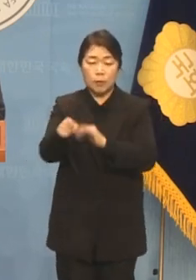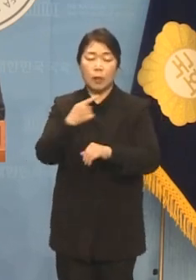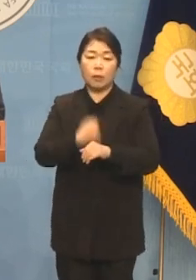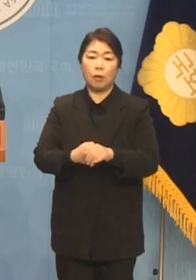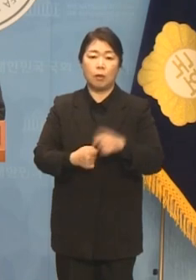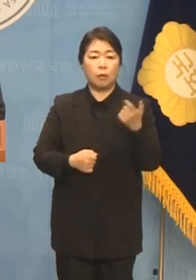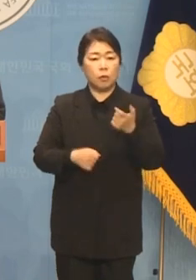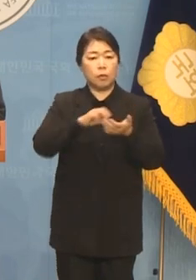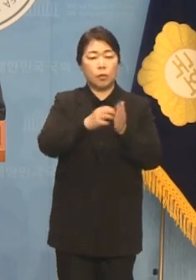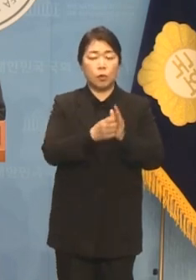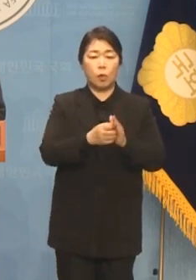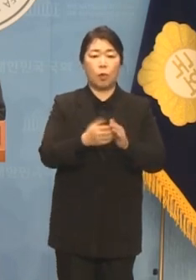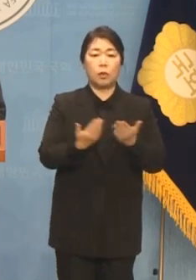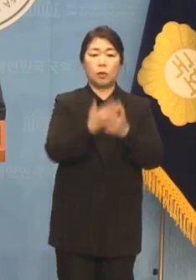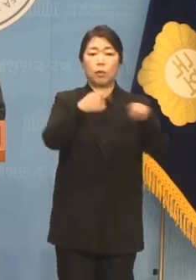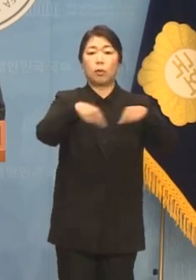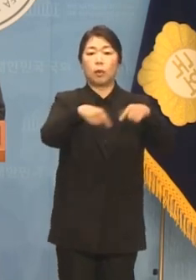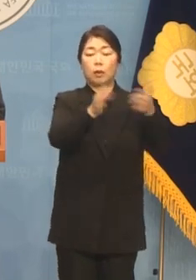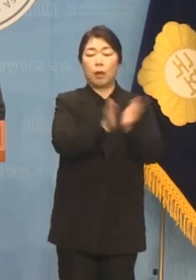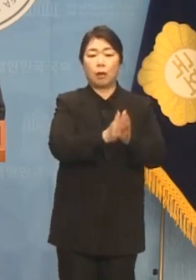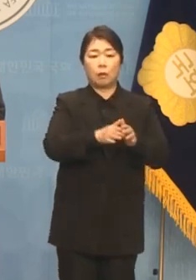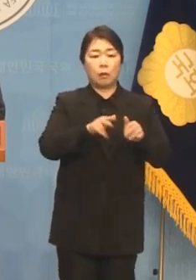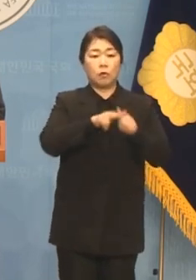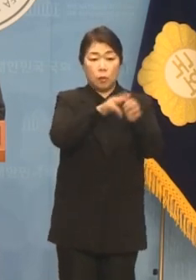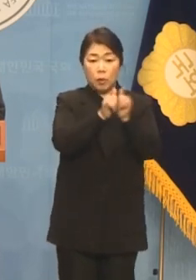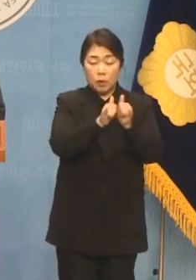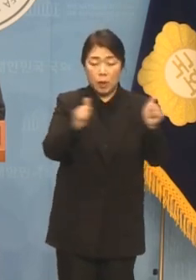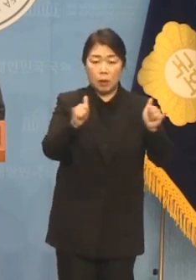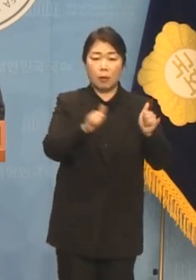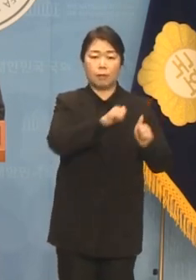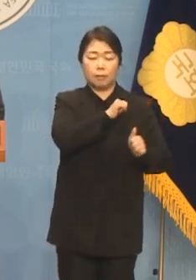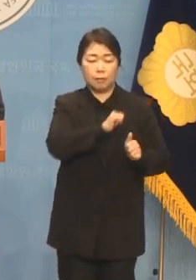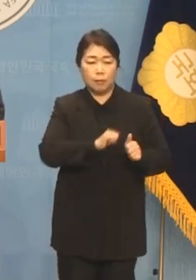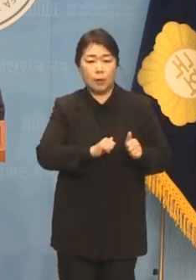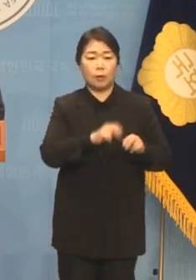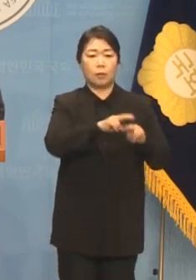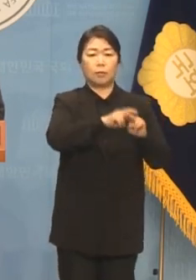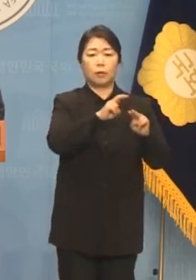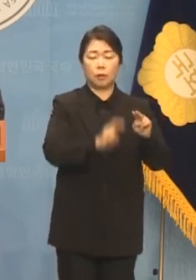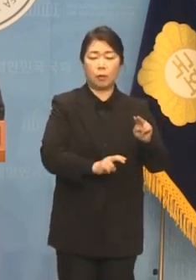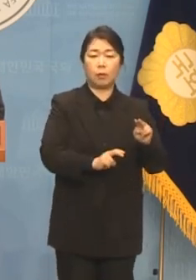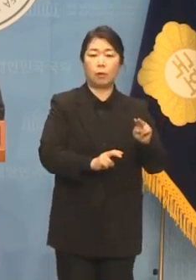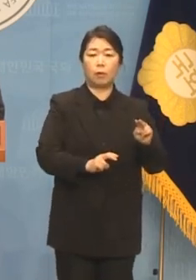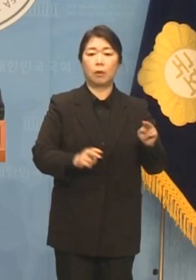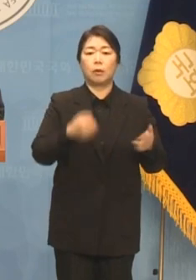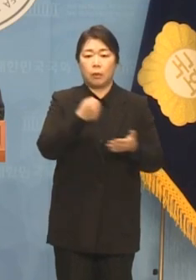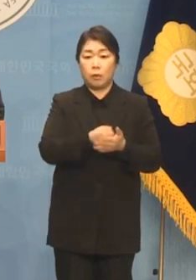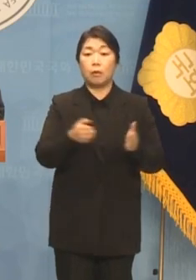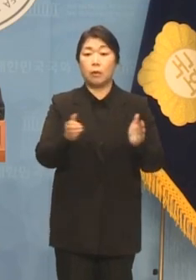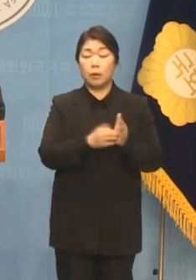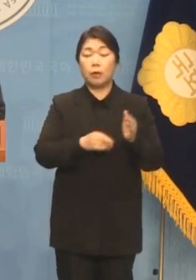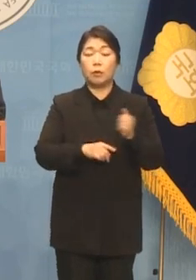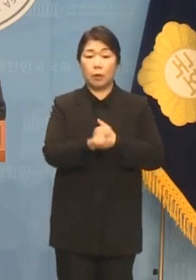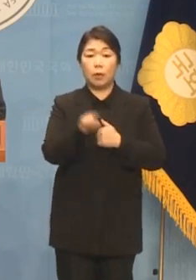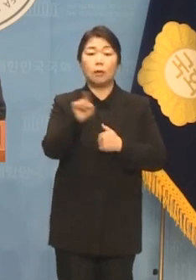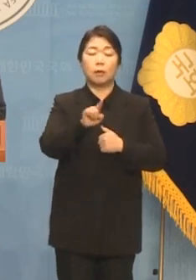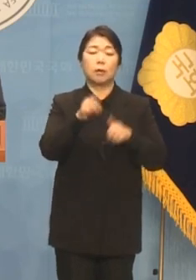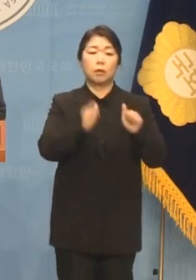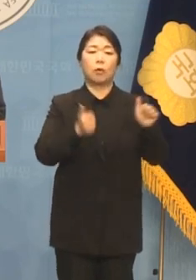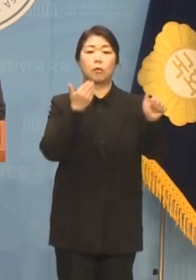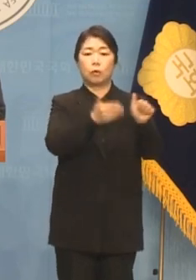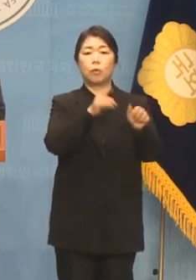60여명 진보당 후보들이 눈물을 금고 용태를 한 이유이기도 합니다